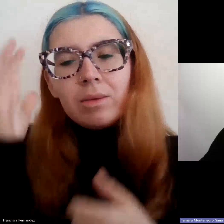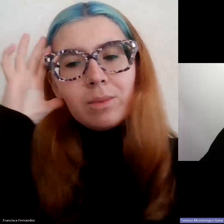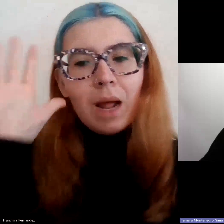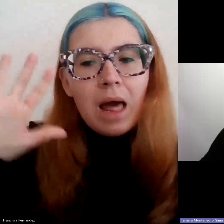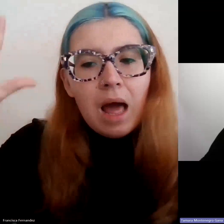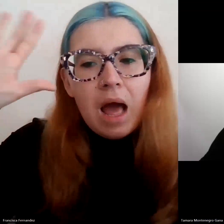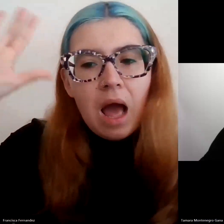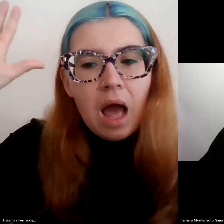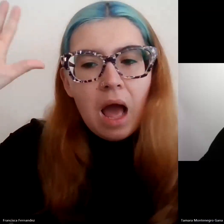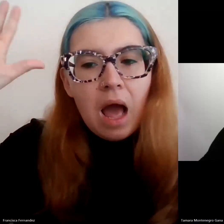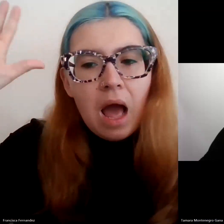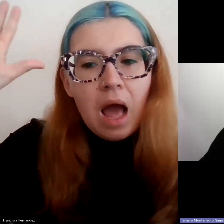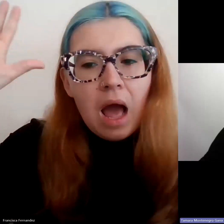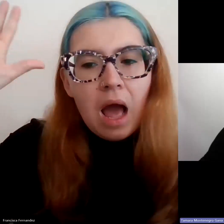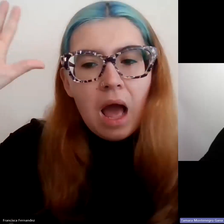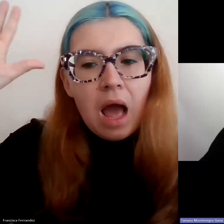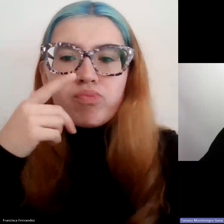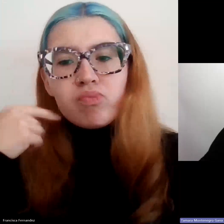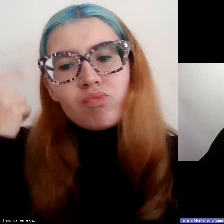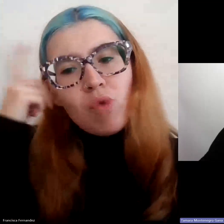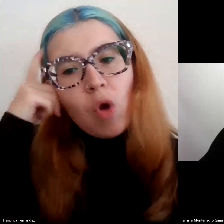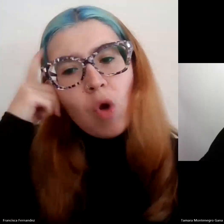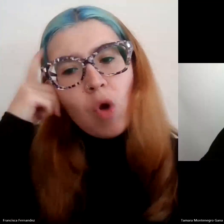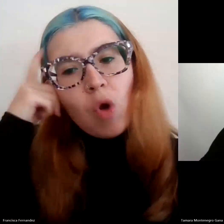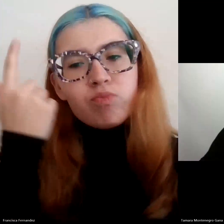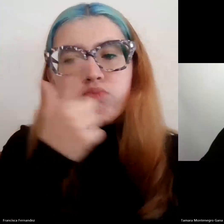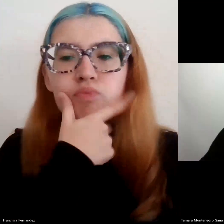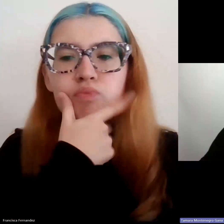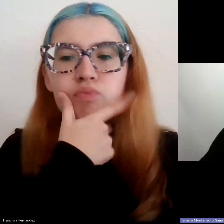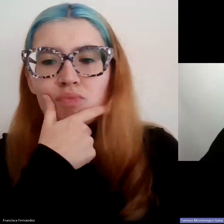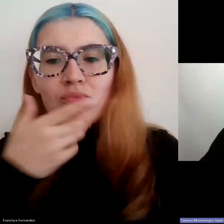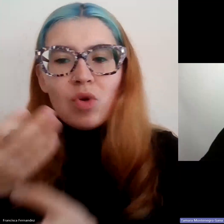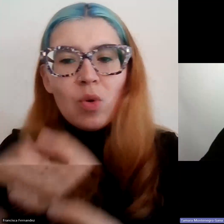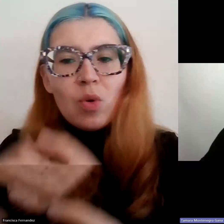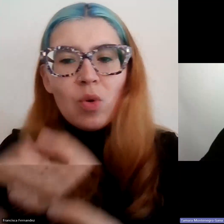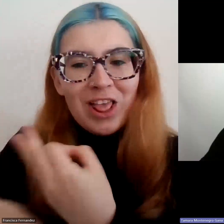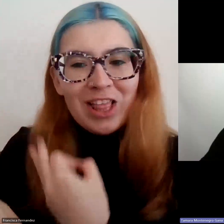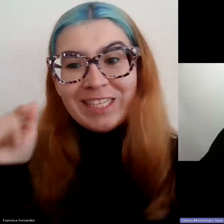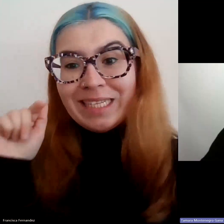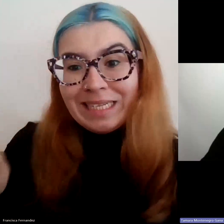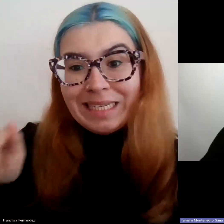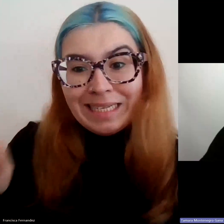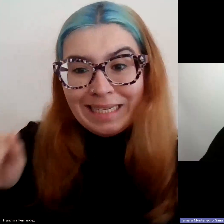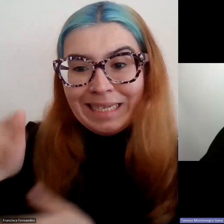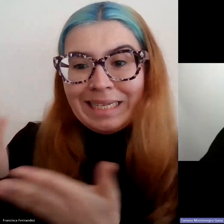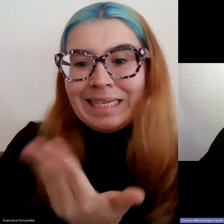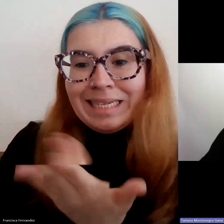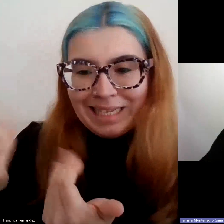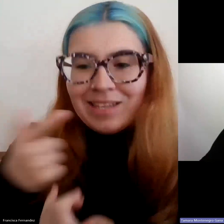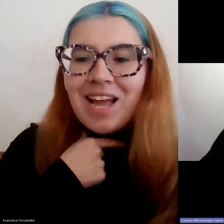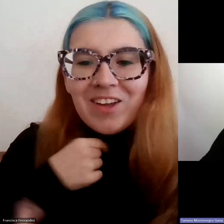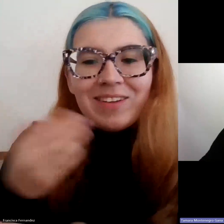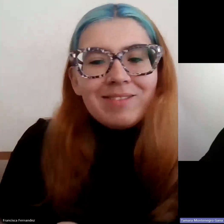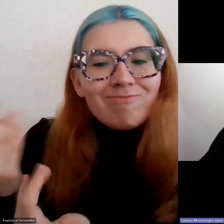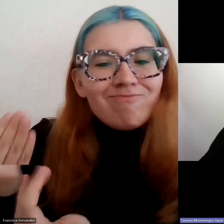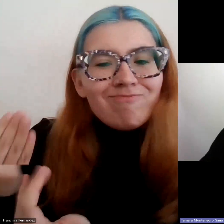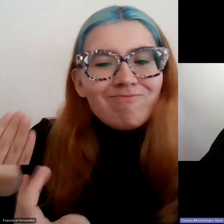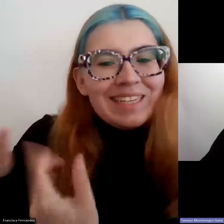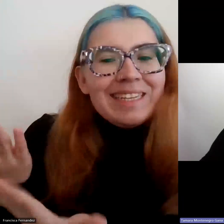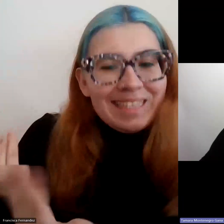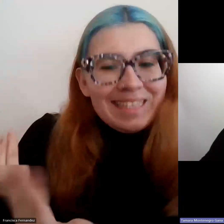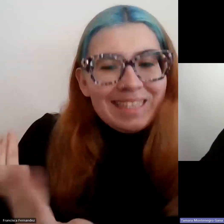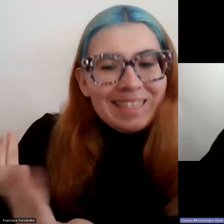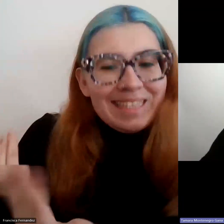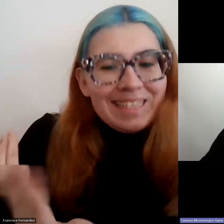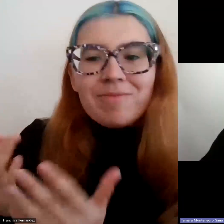la palabra y también que imaginara o si tenía dudas que le dijera qué era